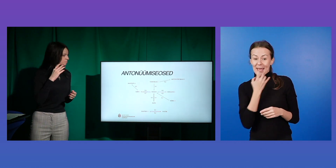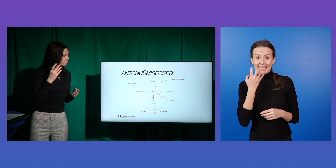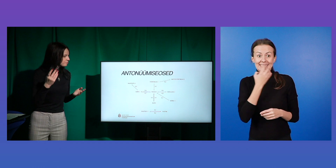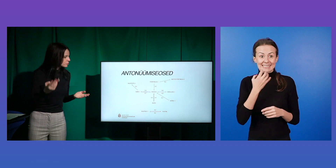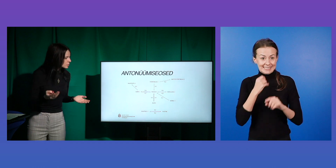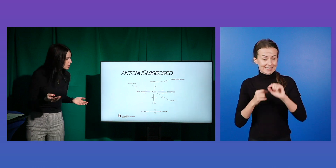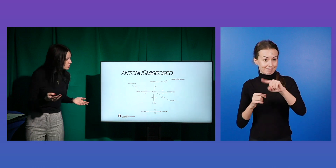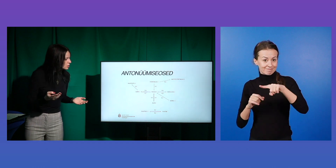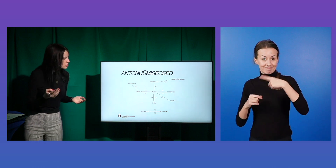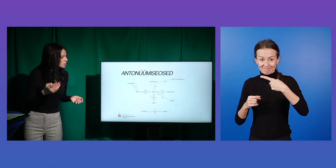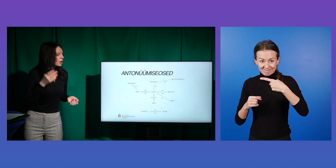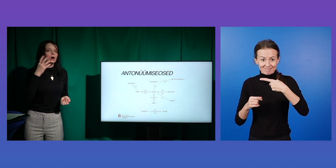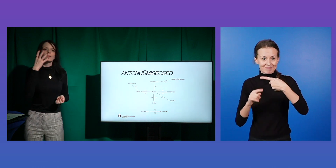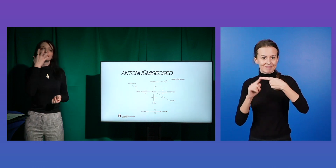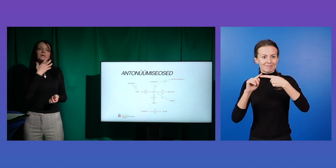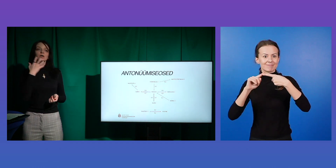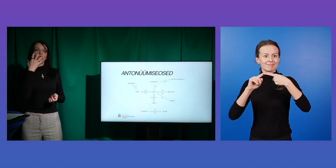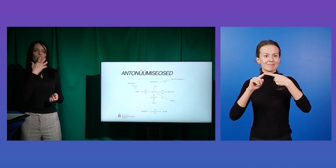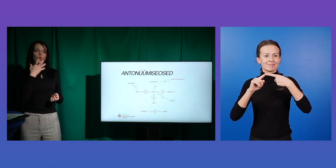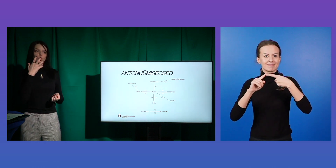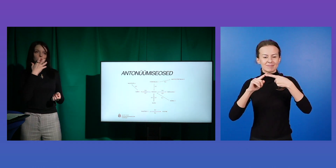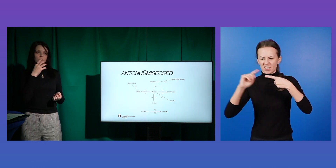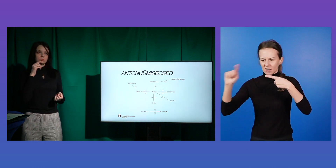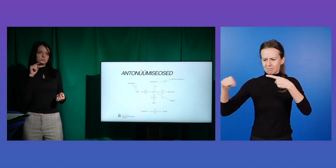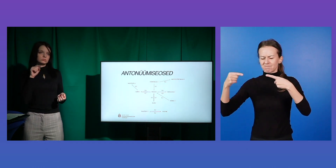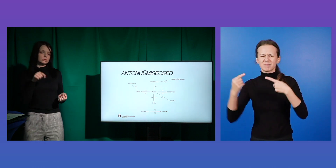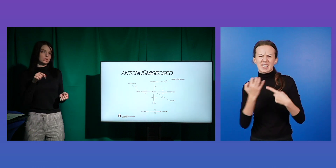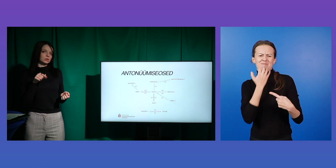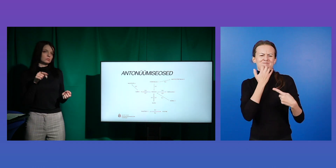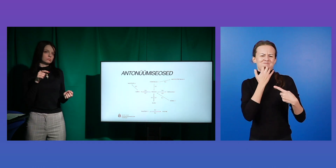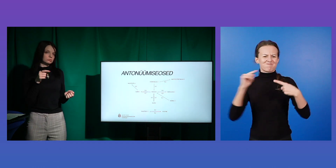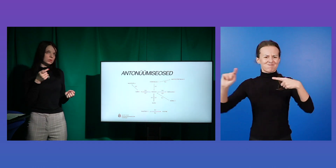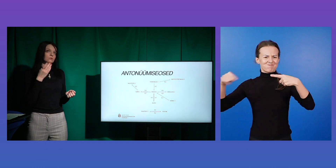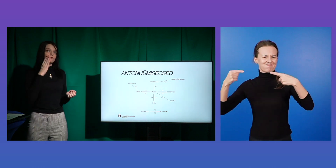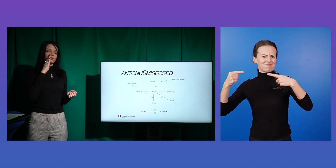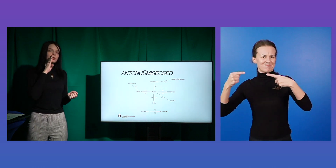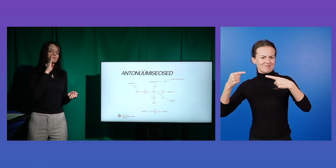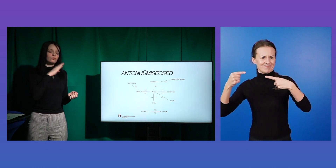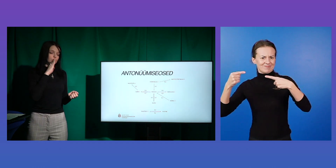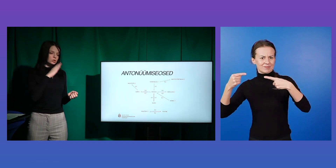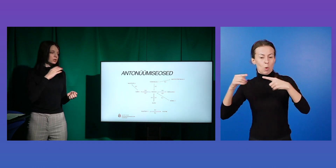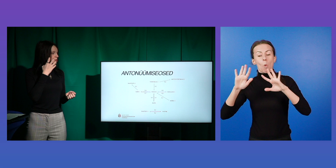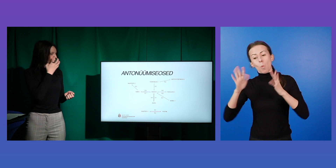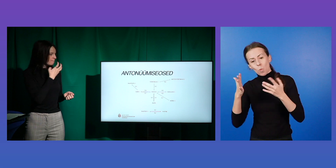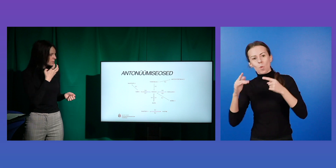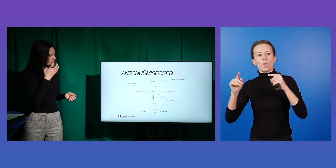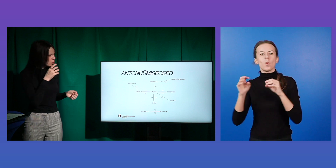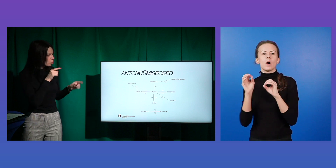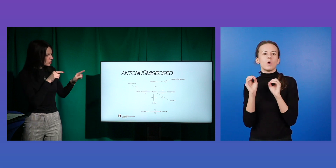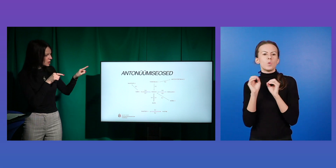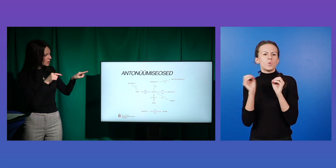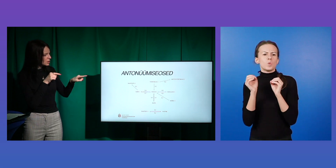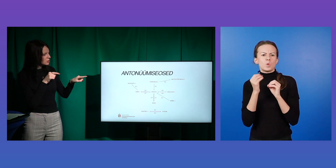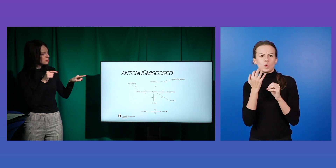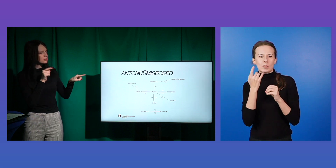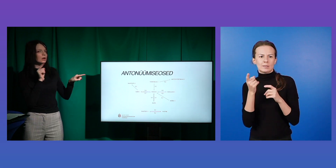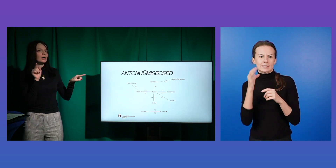Vürtsikas näiteks, sellele sõnale on pakutud mõru antonüümiks.